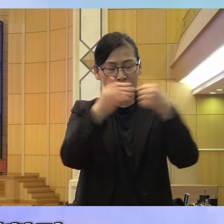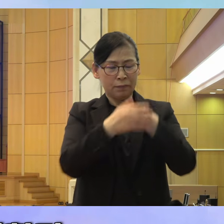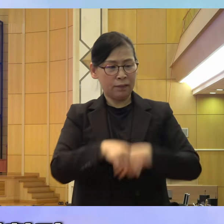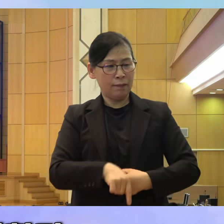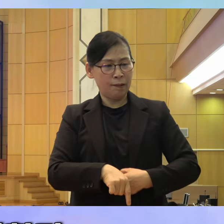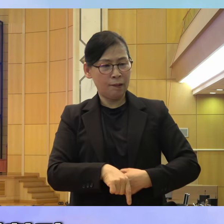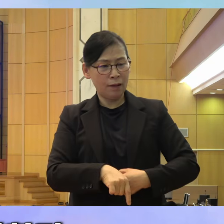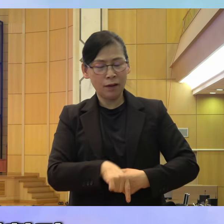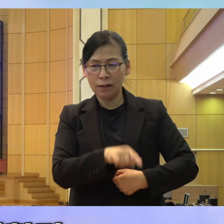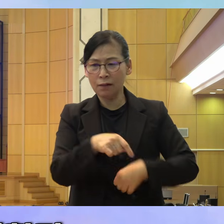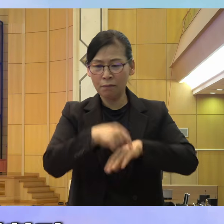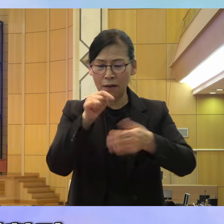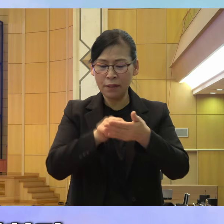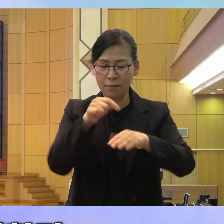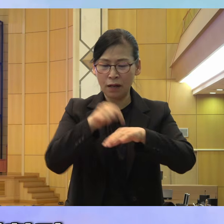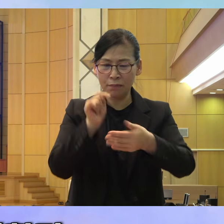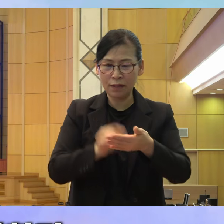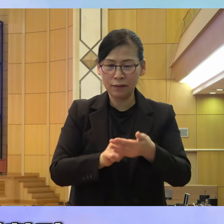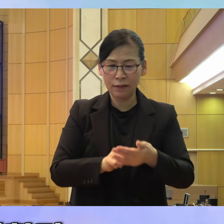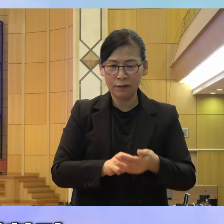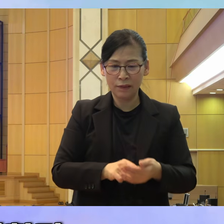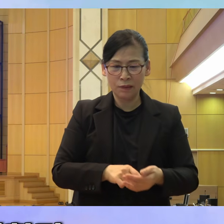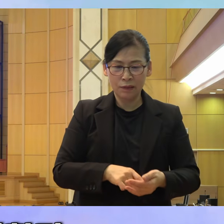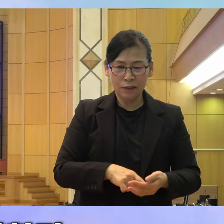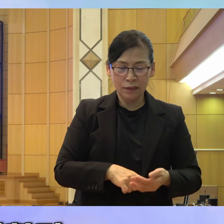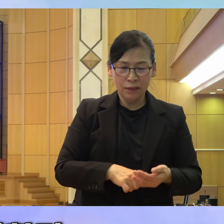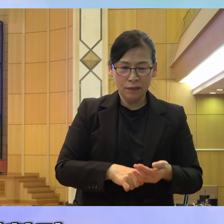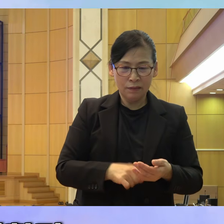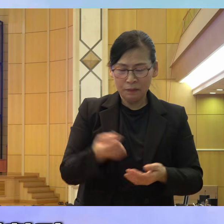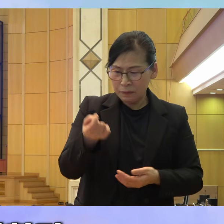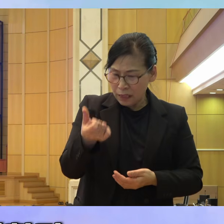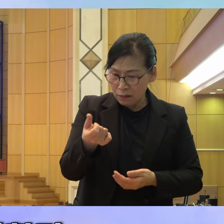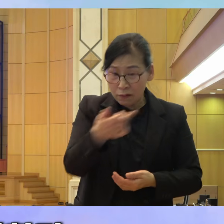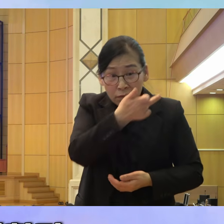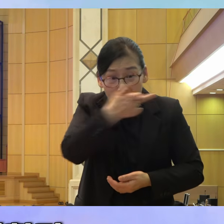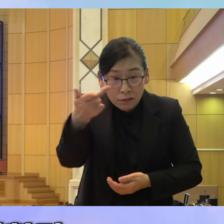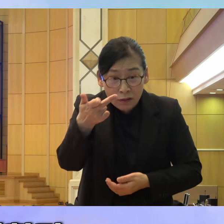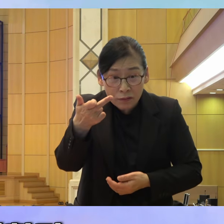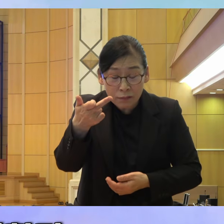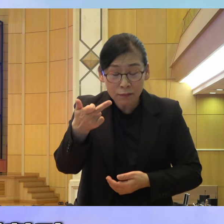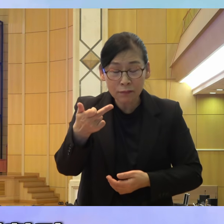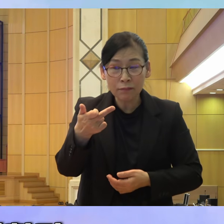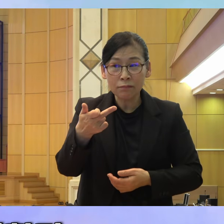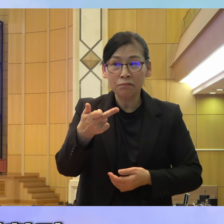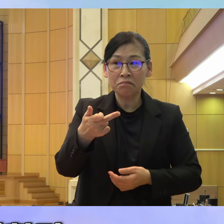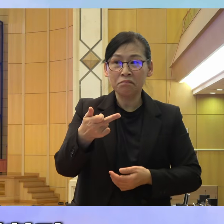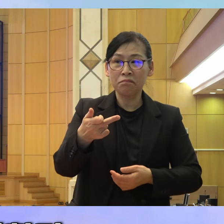인해서 마음에 작은 거든 큰 거든